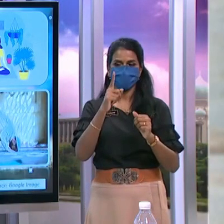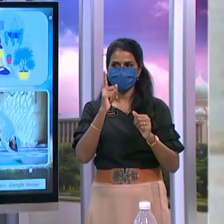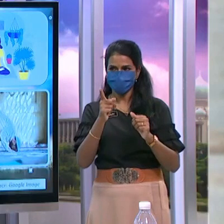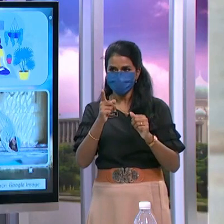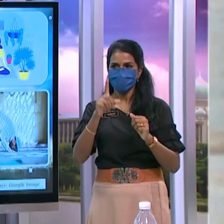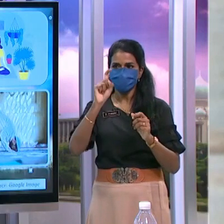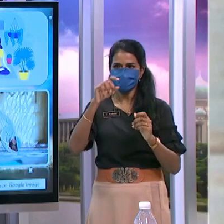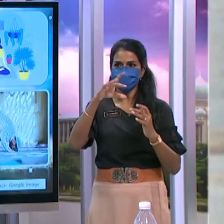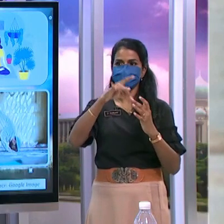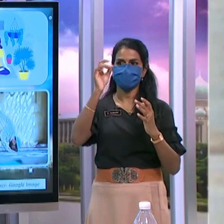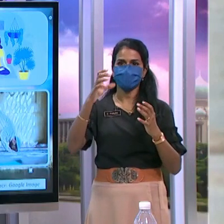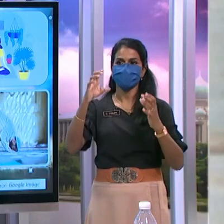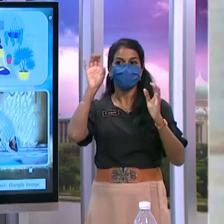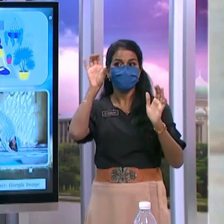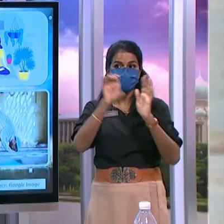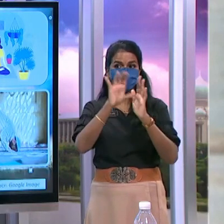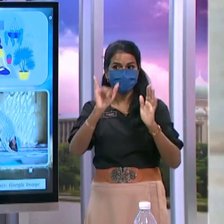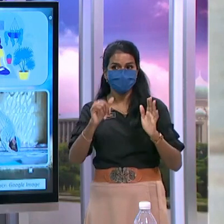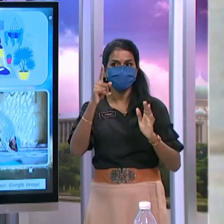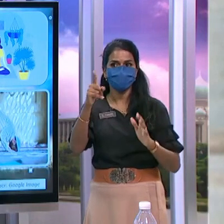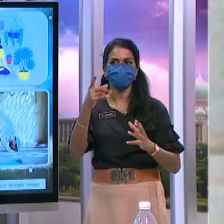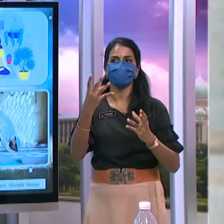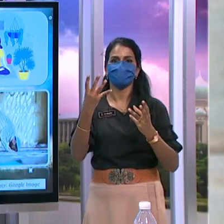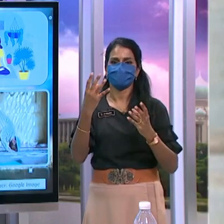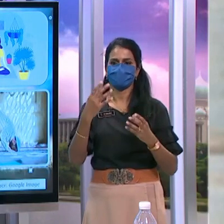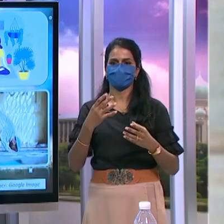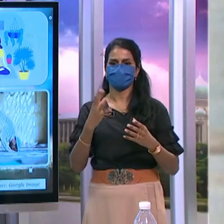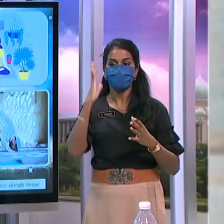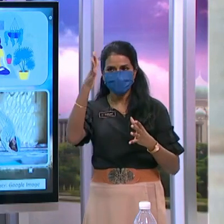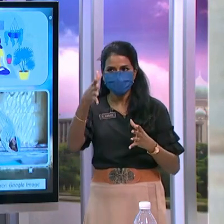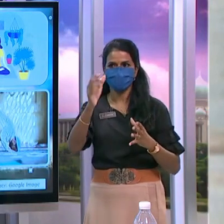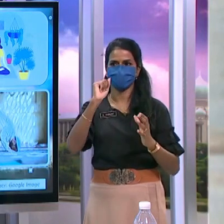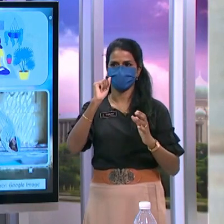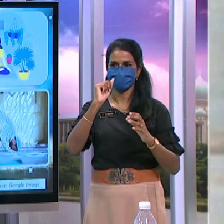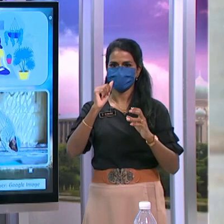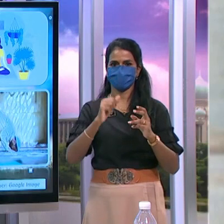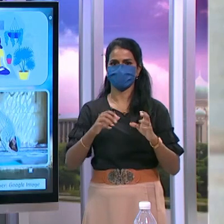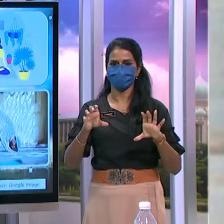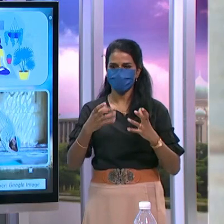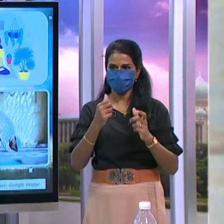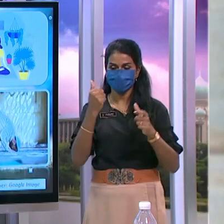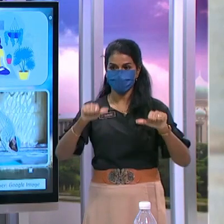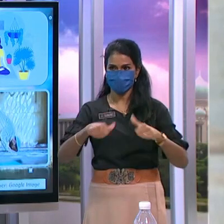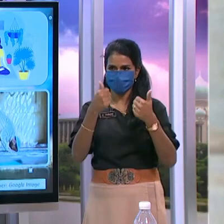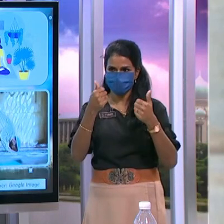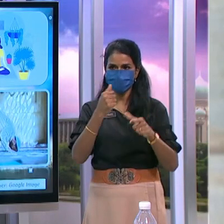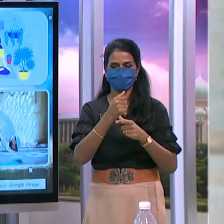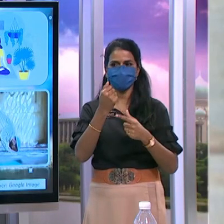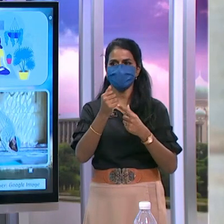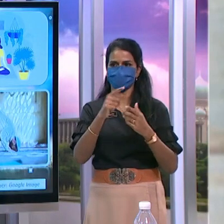Kamu mesti pilih gambar yang kamu akan buat atau amalkan atau apa